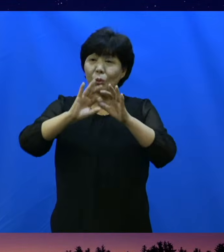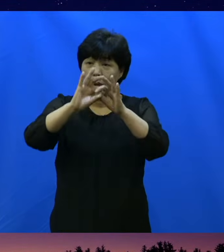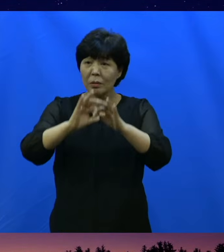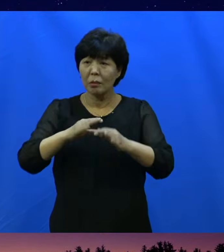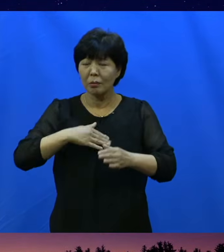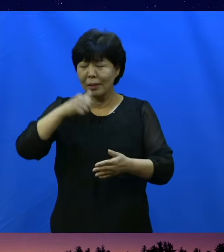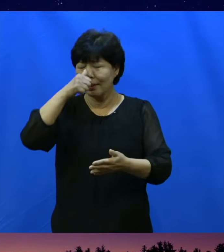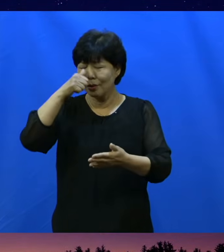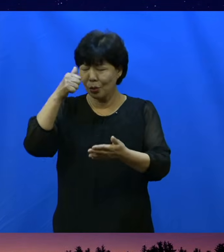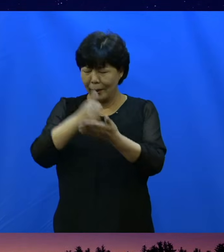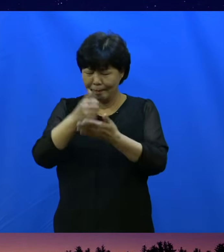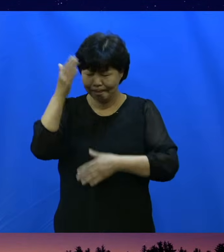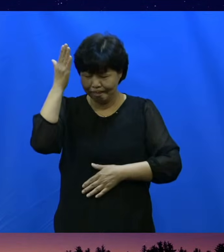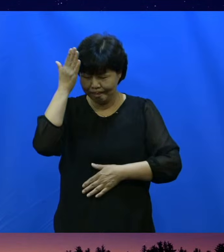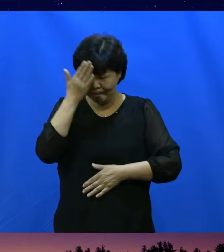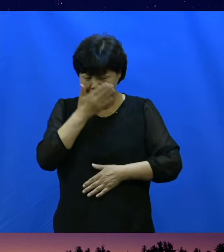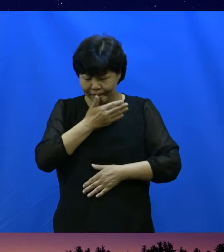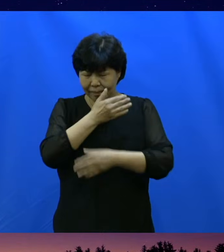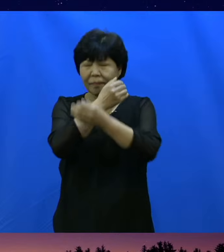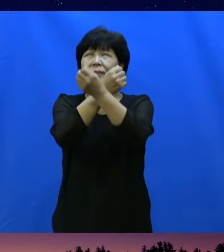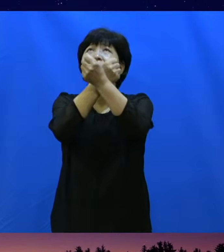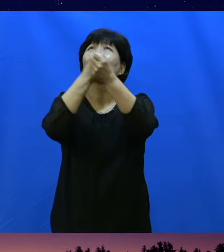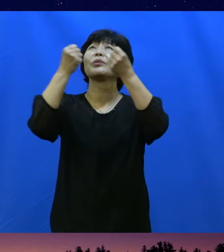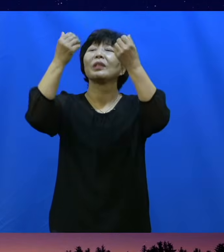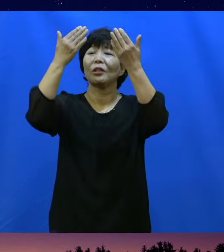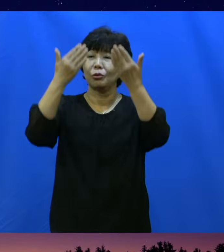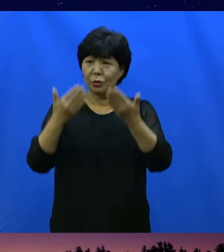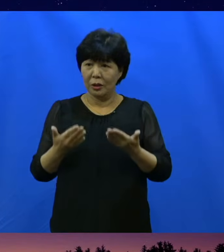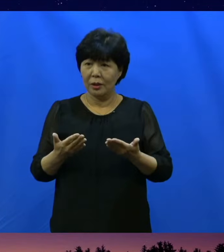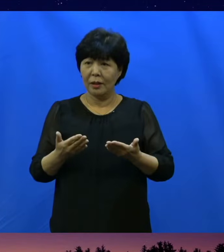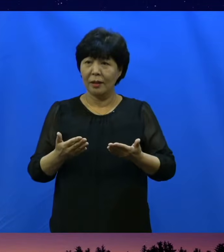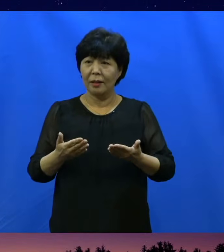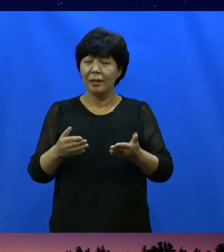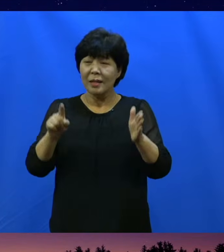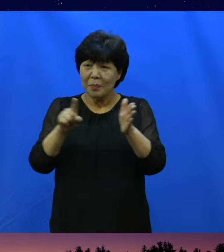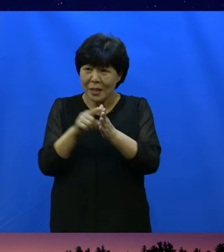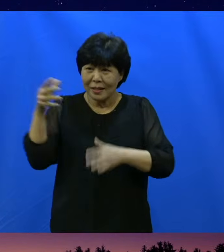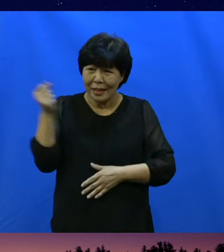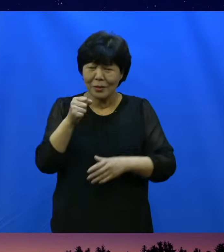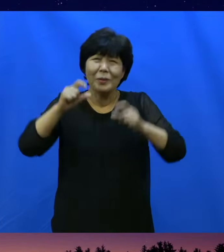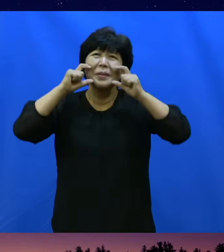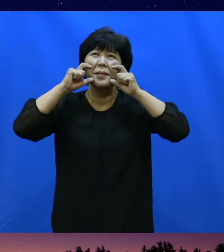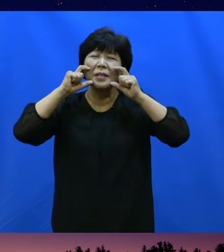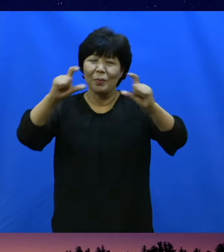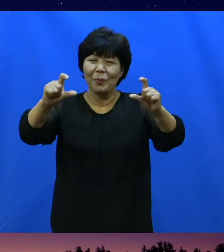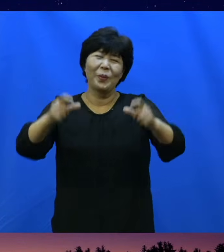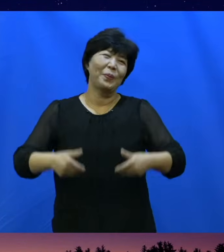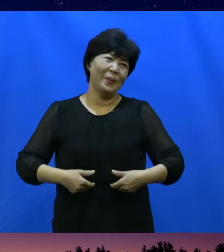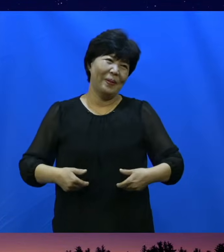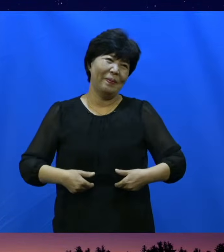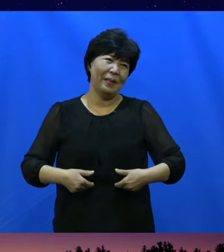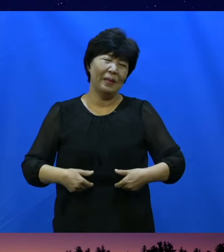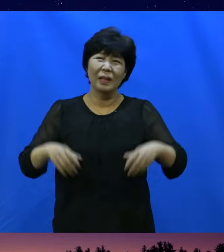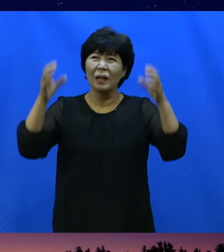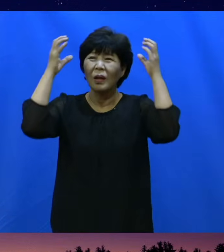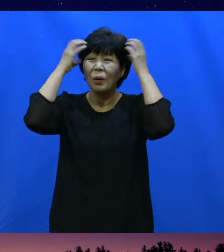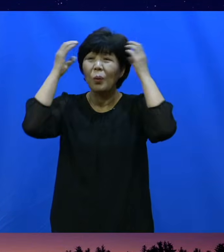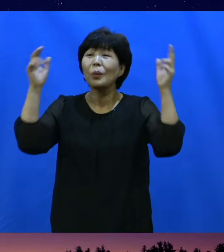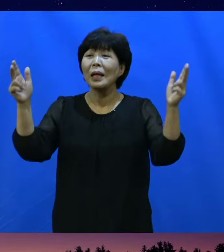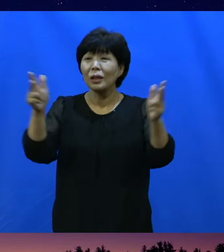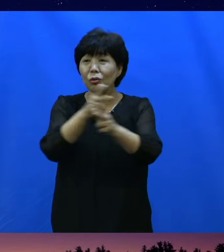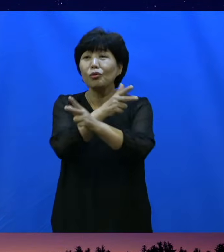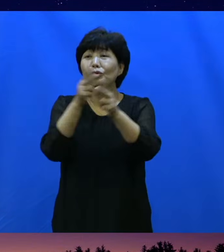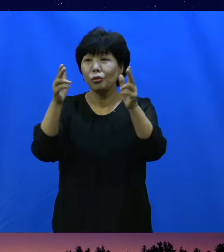씻어 주셨다는 사실을 믿음으로 선포하는 거예요. 그래서 여러분, 고난주간이 그런 거잖아요.